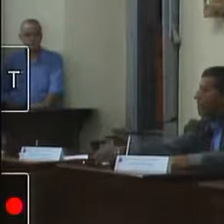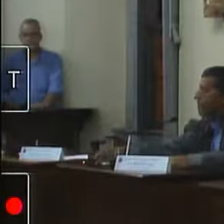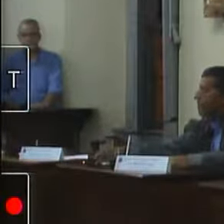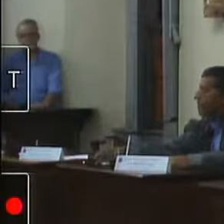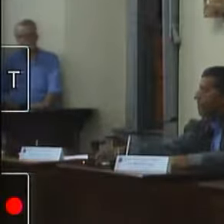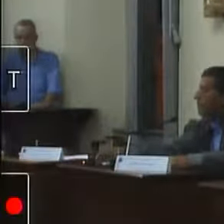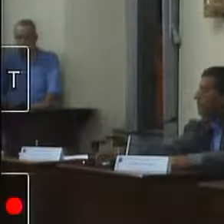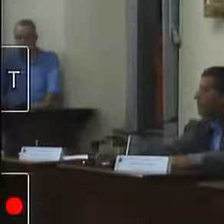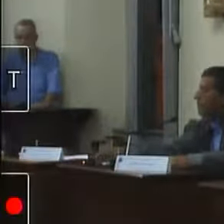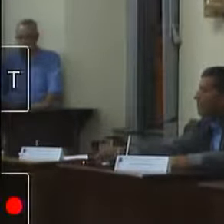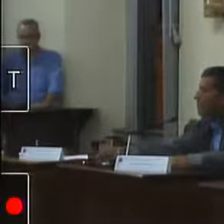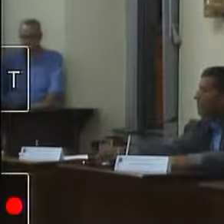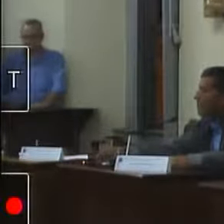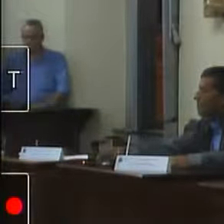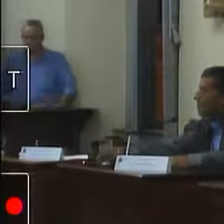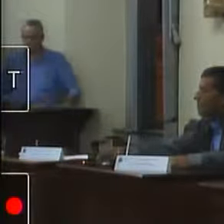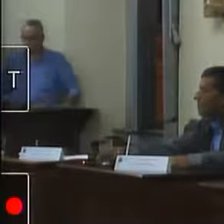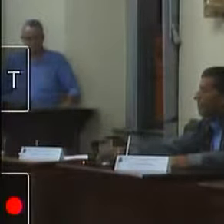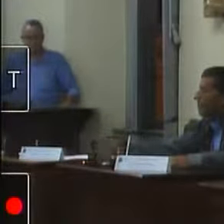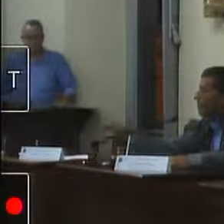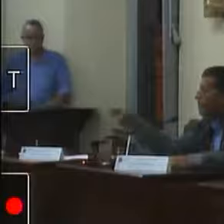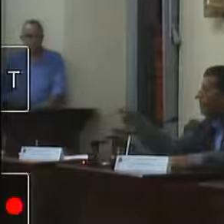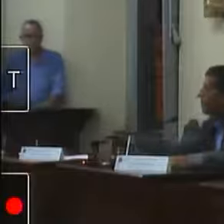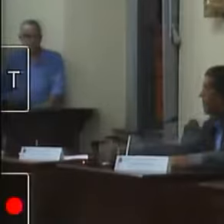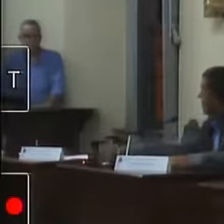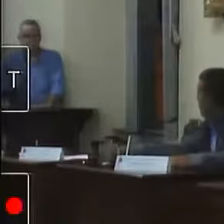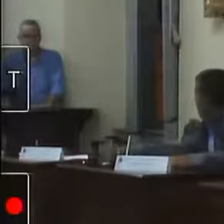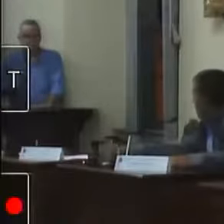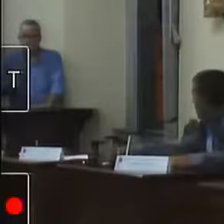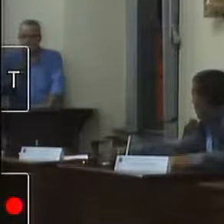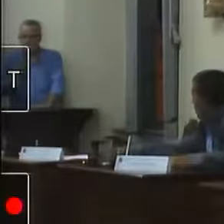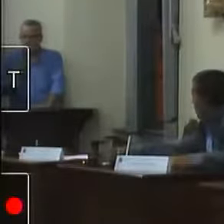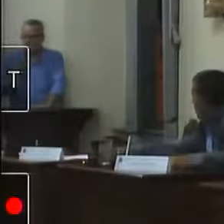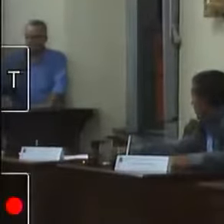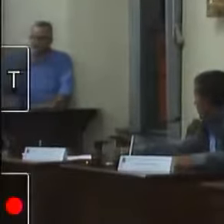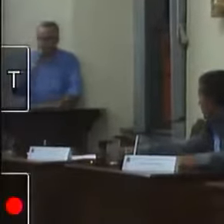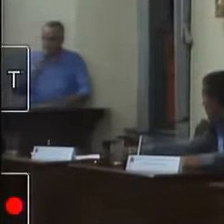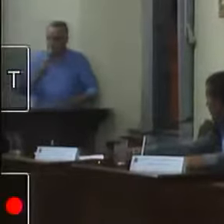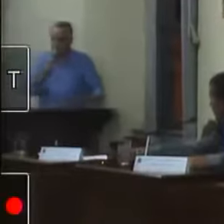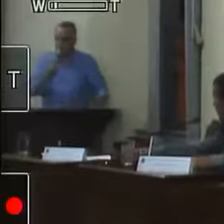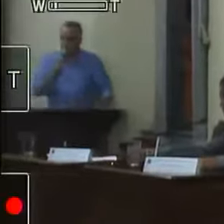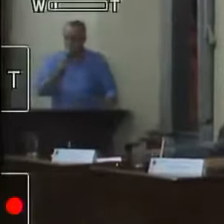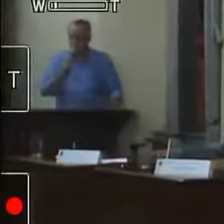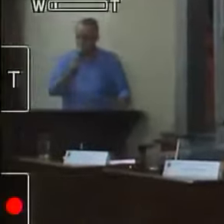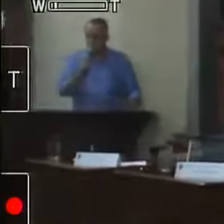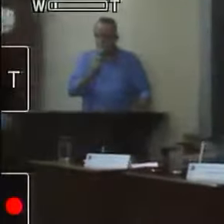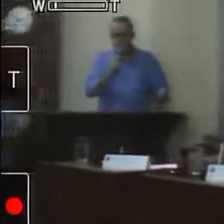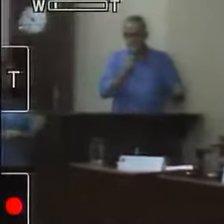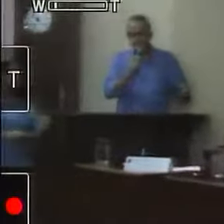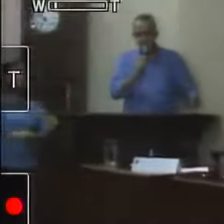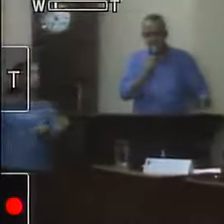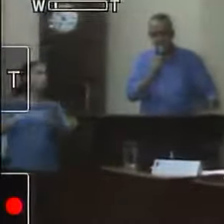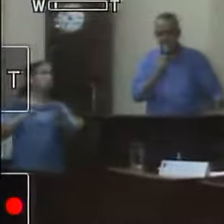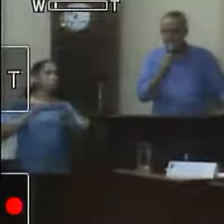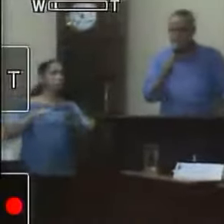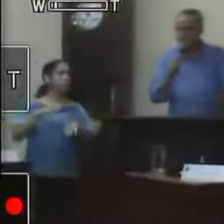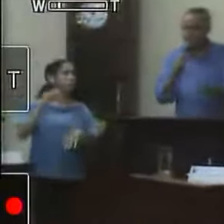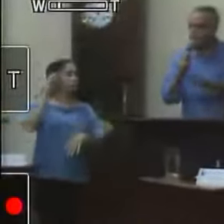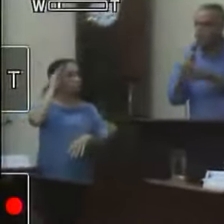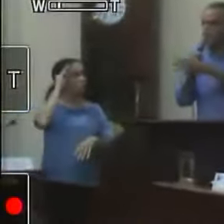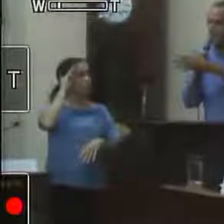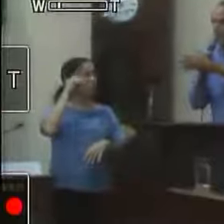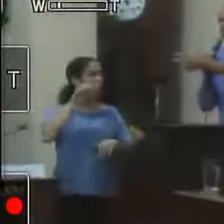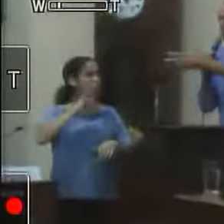várias e várias gerações pela colocação do asfalto. E, vereador, talvez terça-feira, se